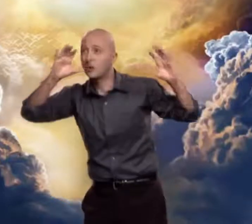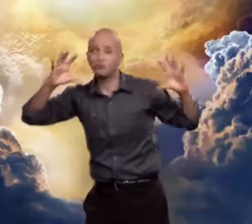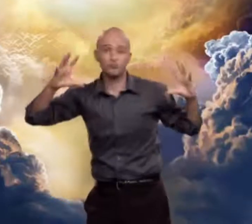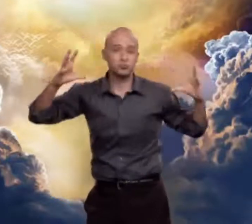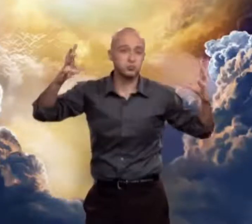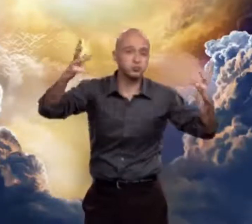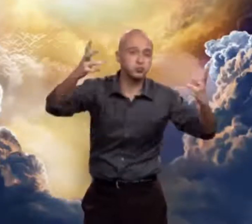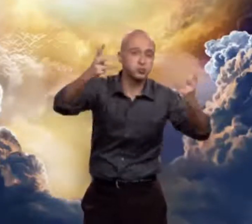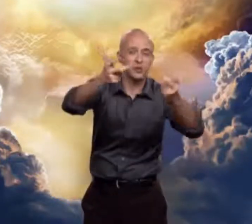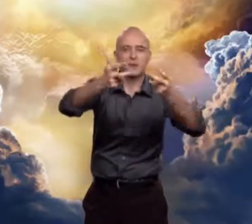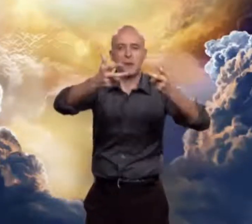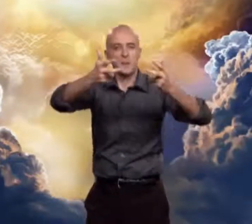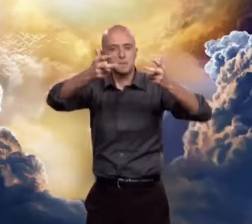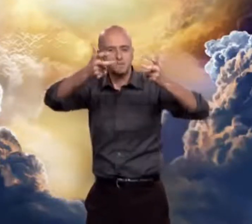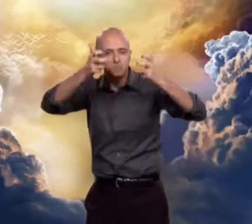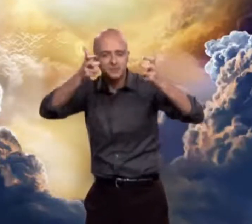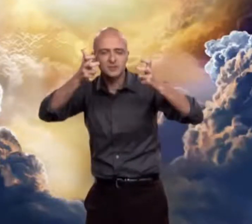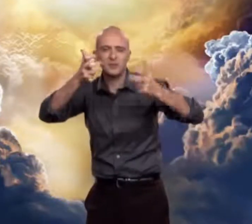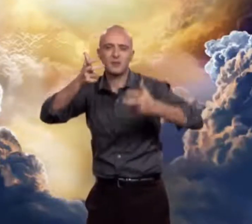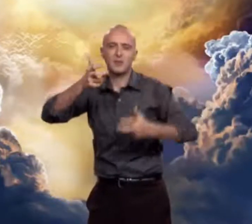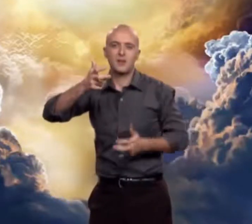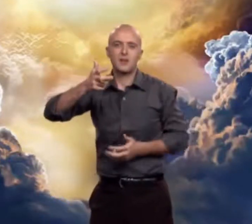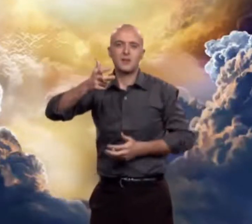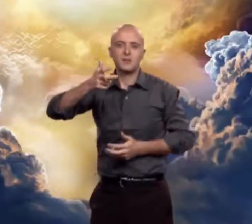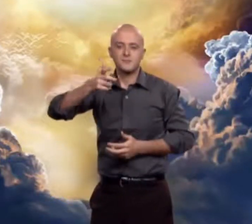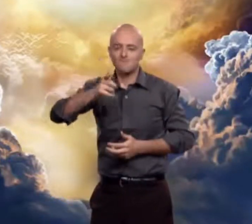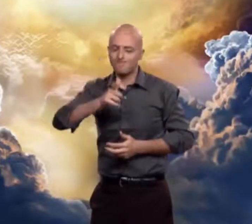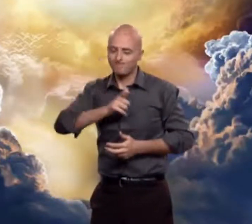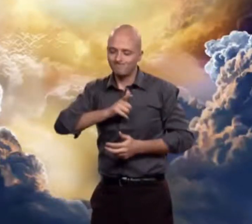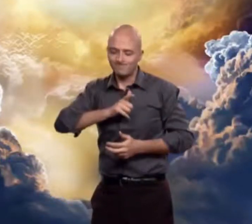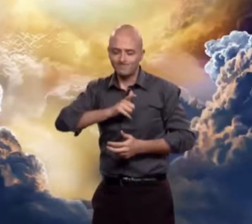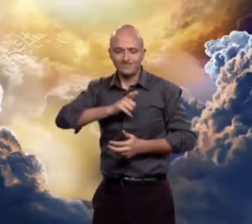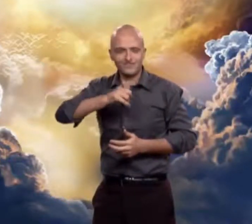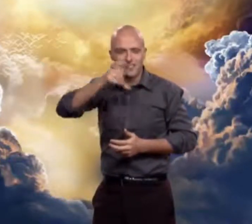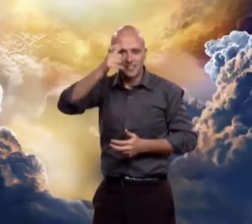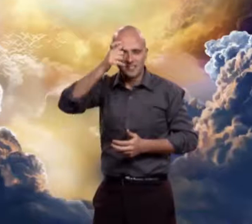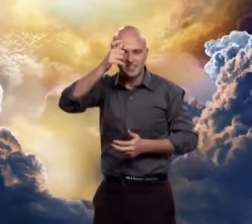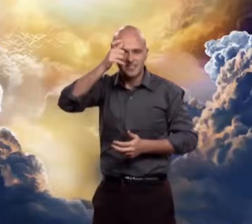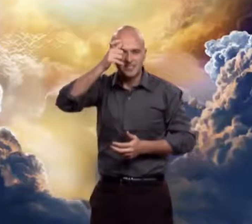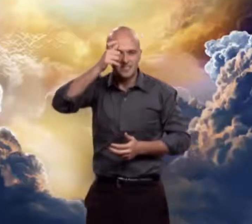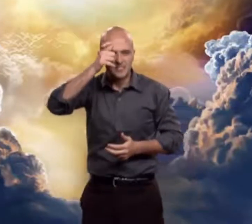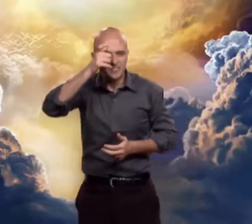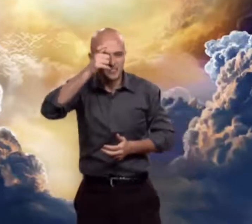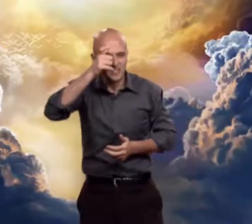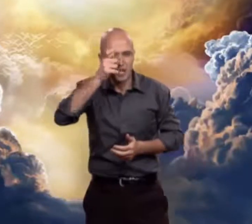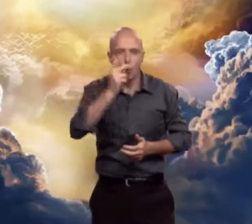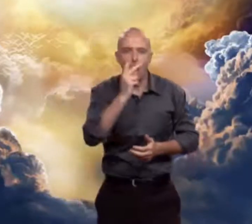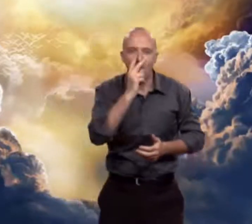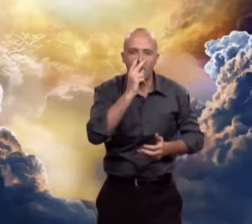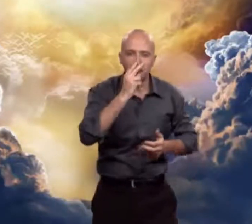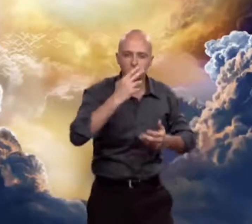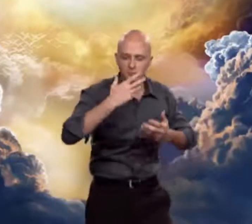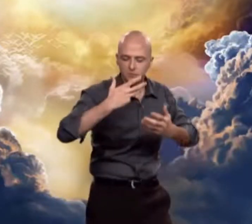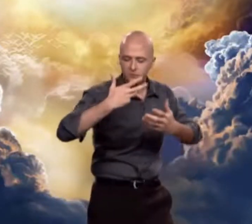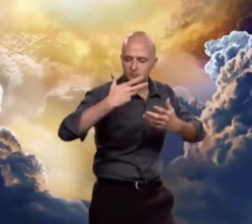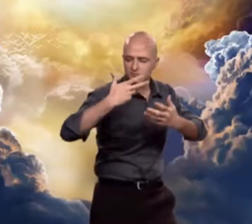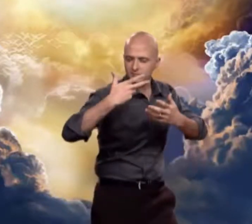de amor. A influência do enganador não teria sido completamente extinta e nem eliminada a atitude de